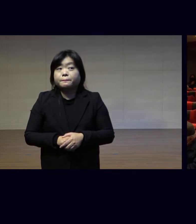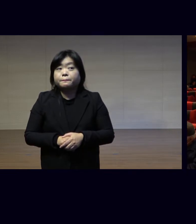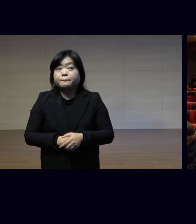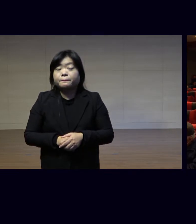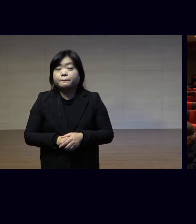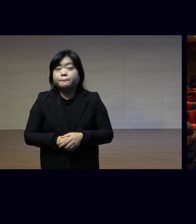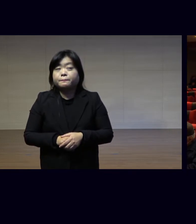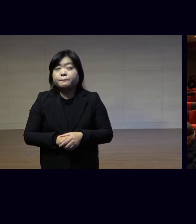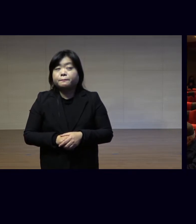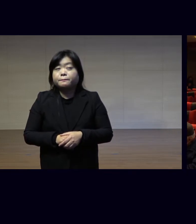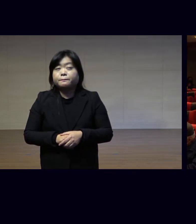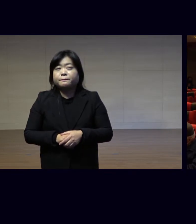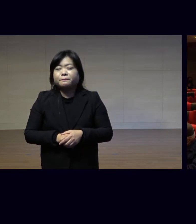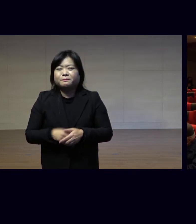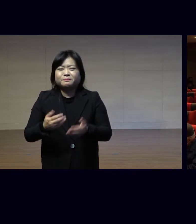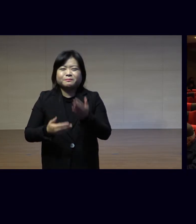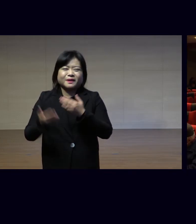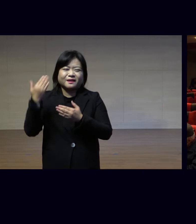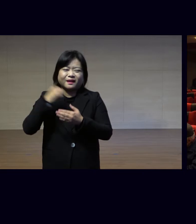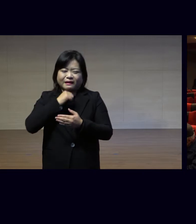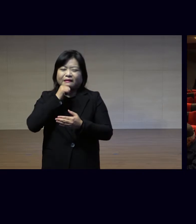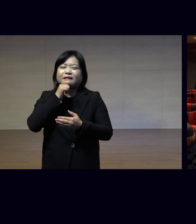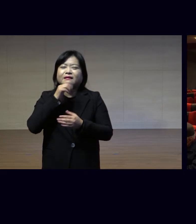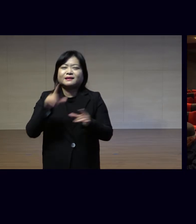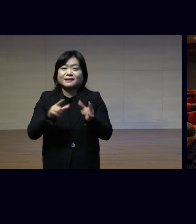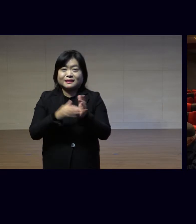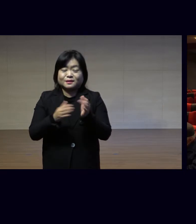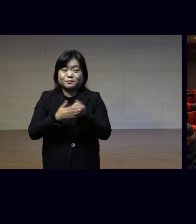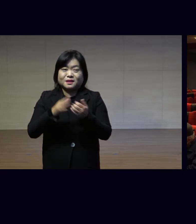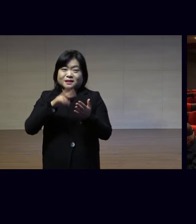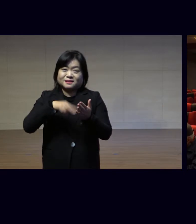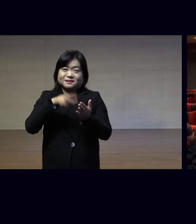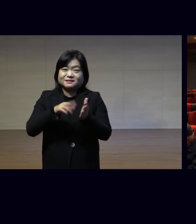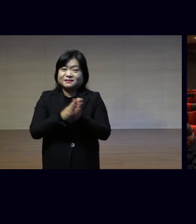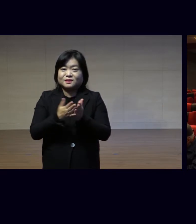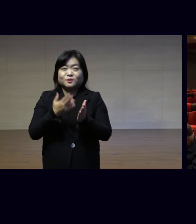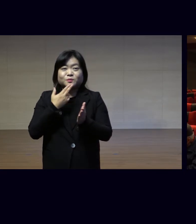제대로 읽을 책이 없어서 한때는